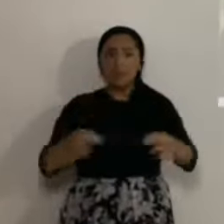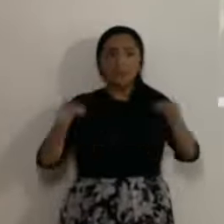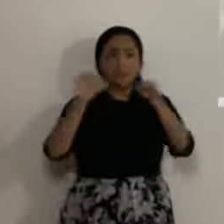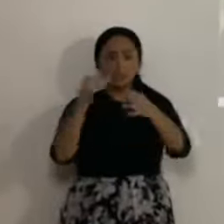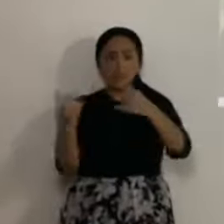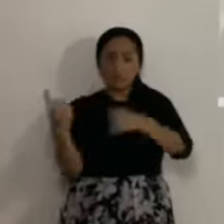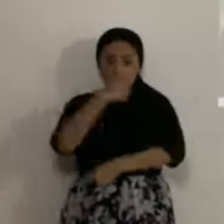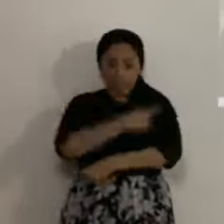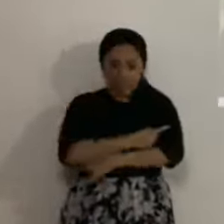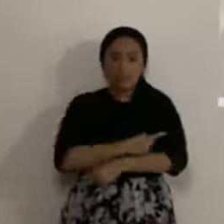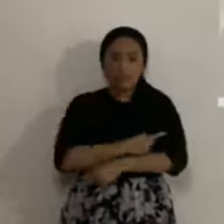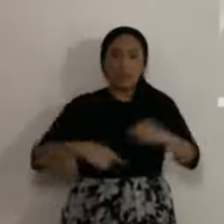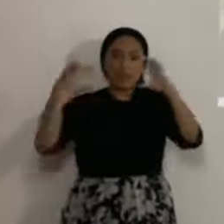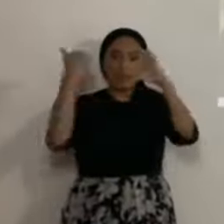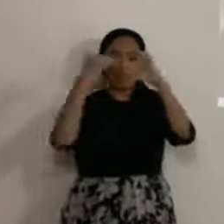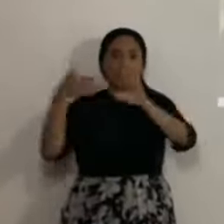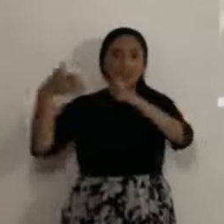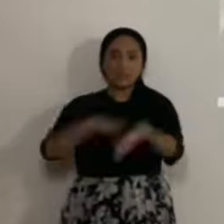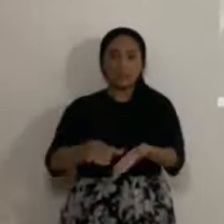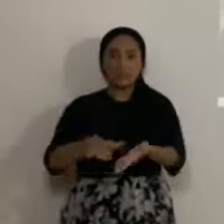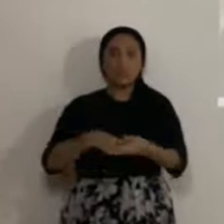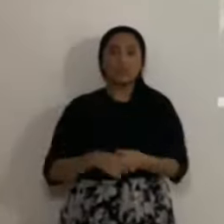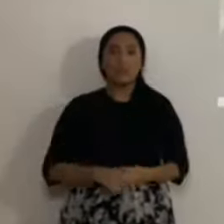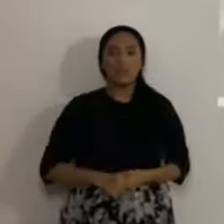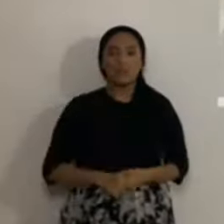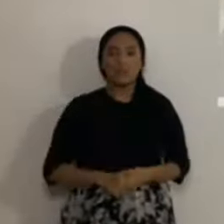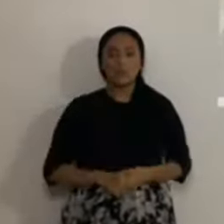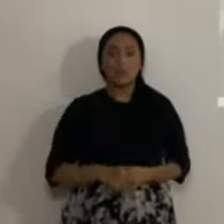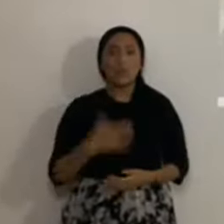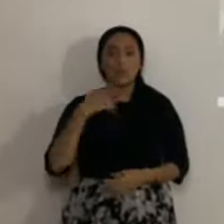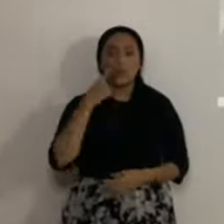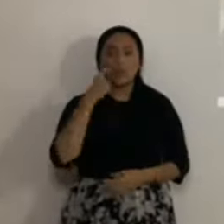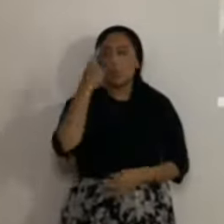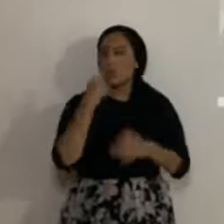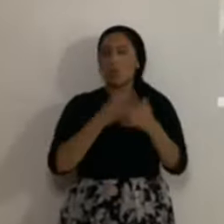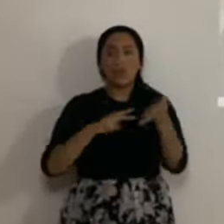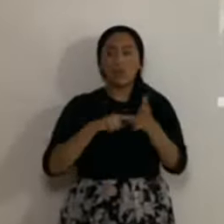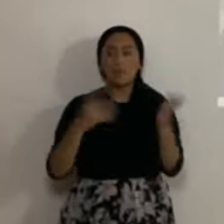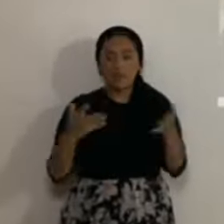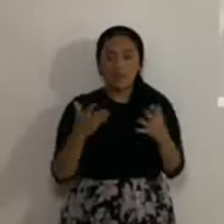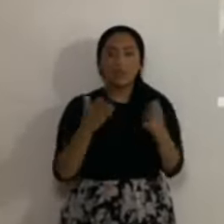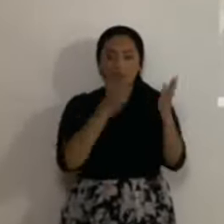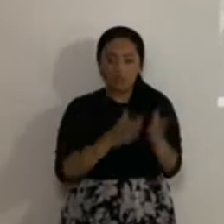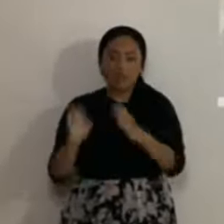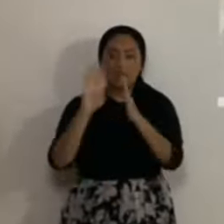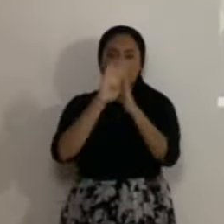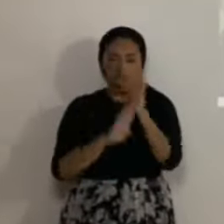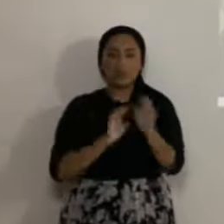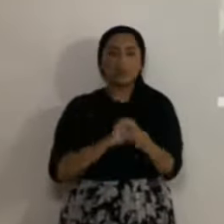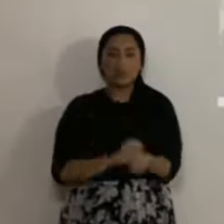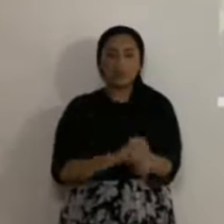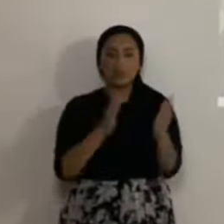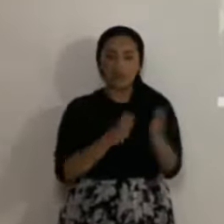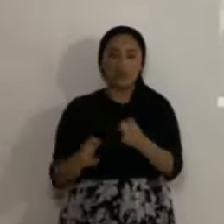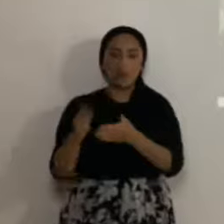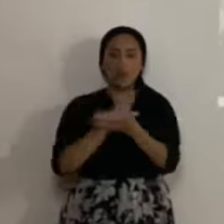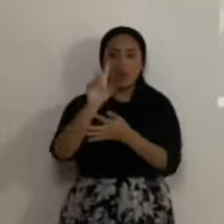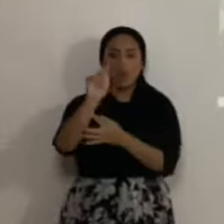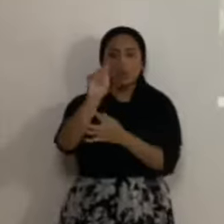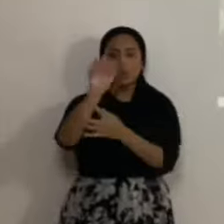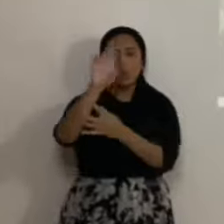día de hoy, mensajeros de la muerte. Vamos a entender qué es eso según la Biblia, según el Tanaj, según la bendita